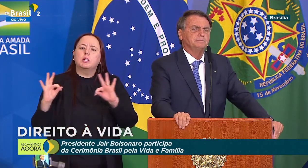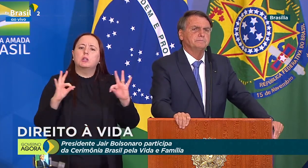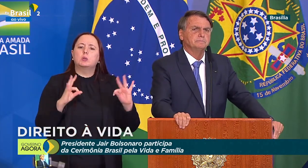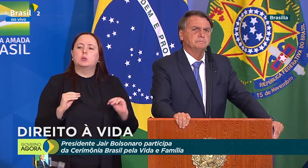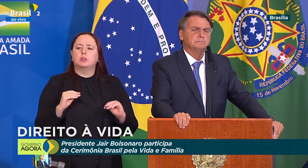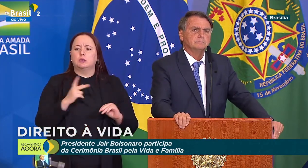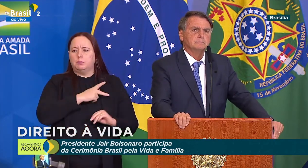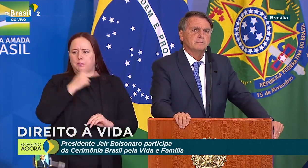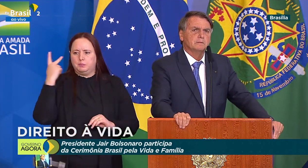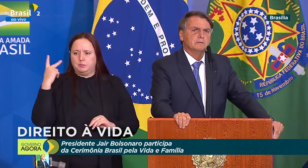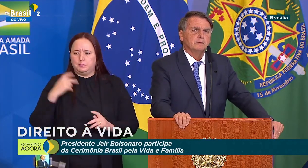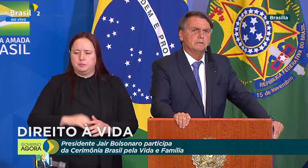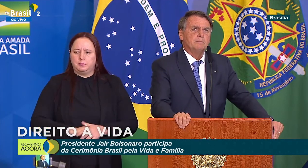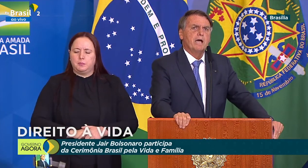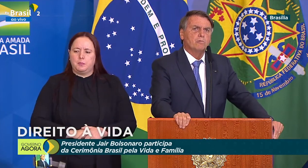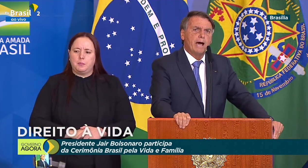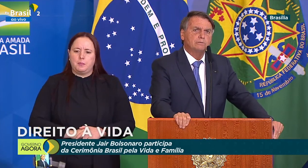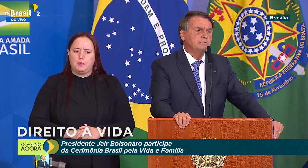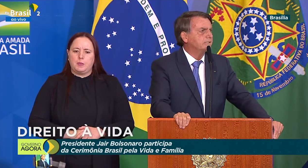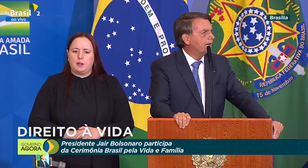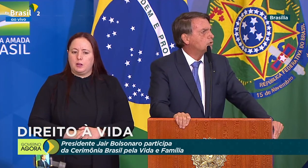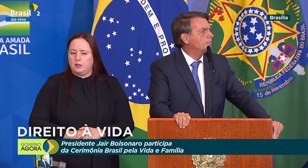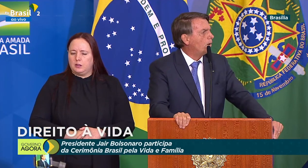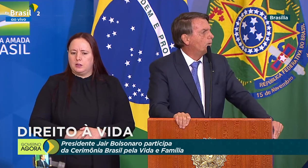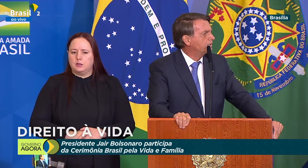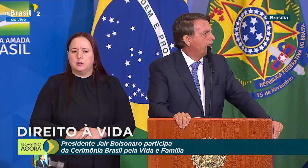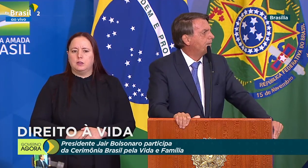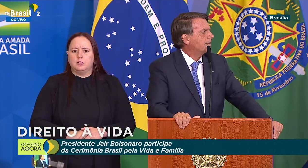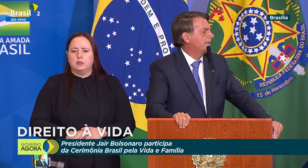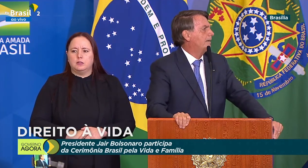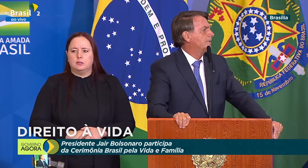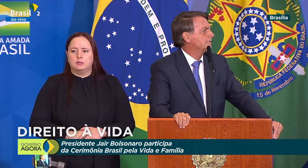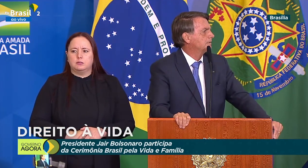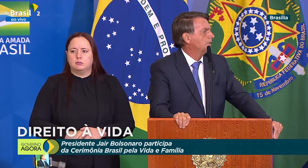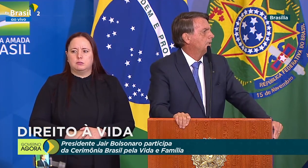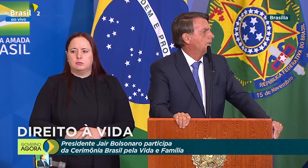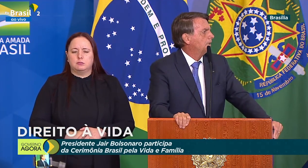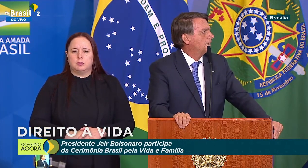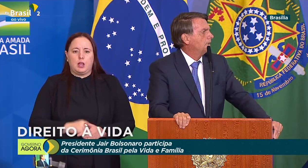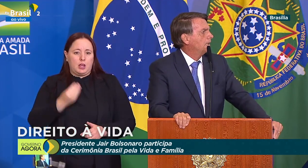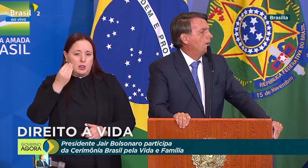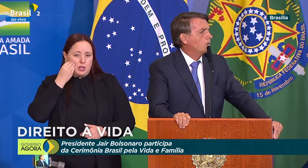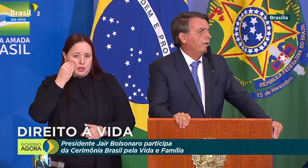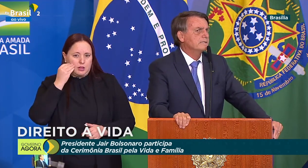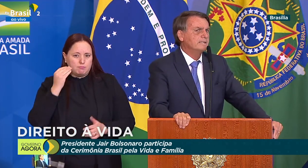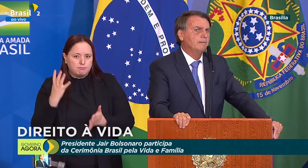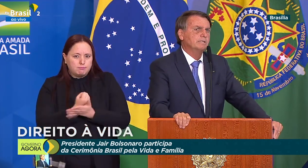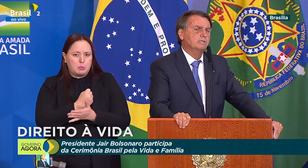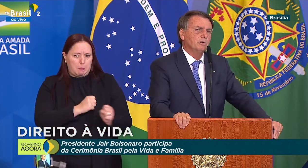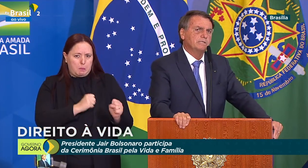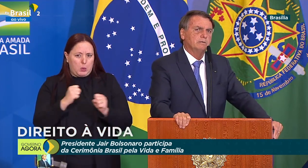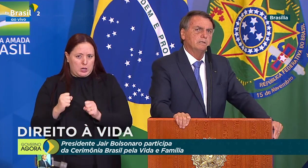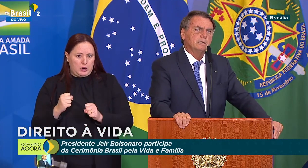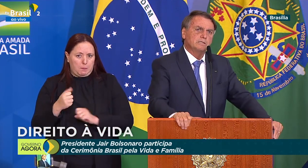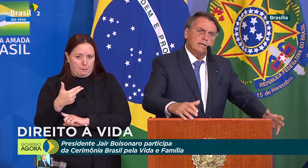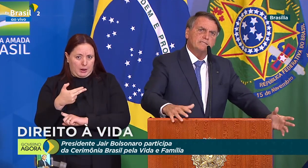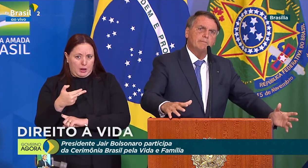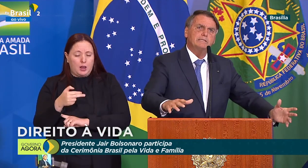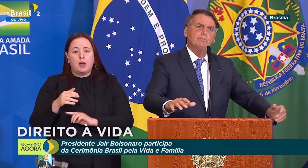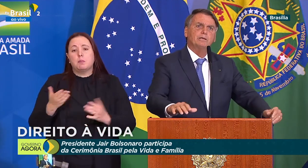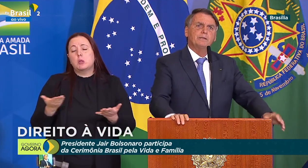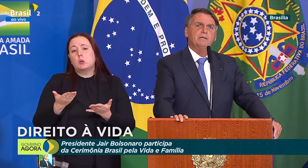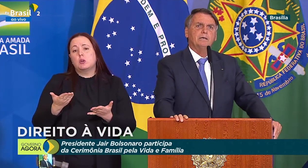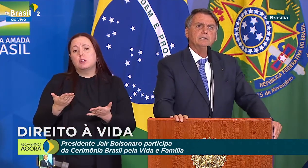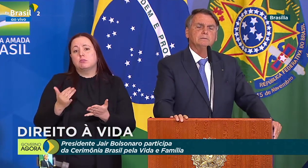todos meus amigos o E 64 tentaram tomar o poder pelas armas e agora as armas que usam